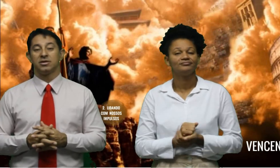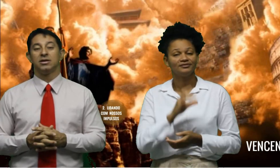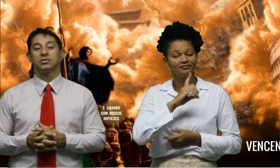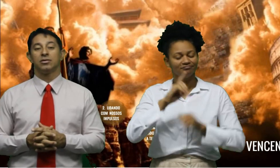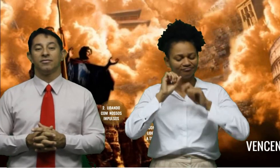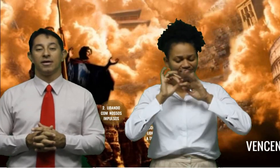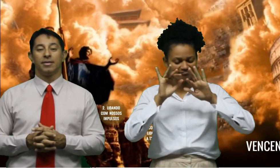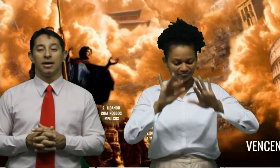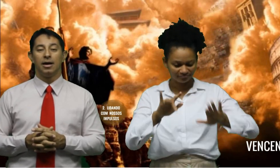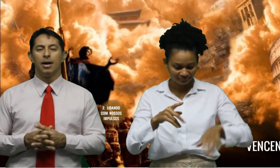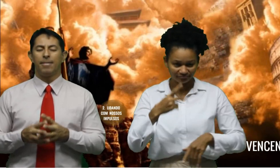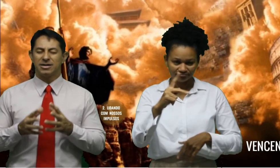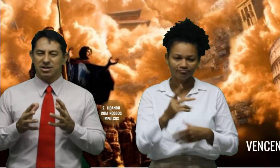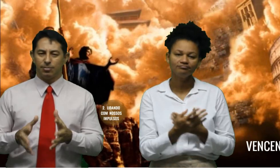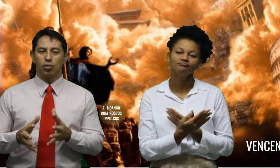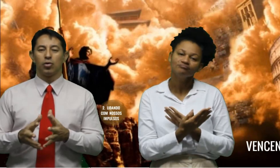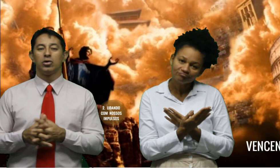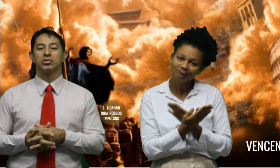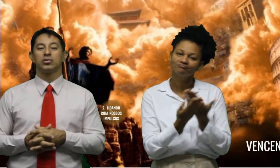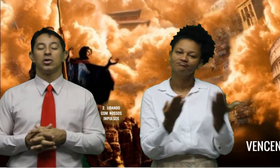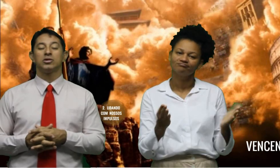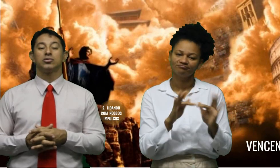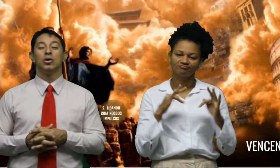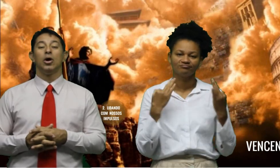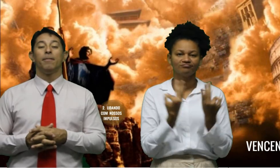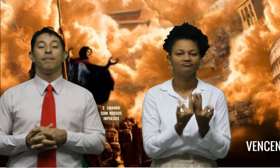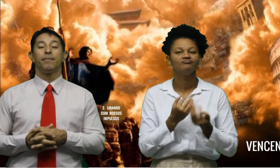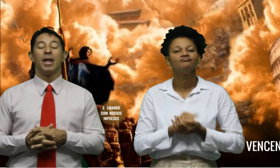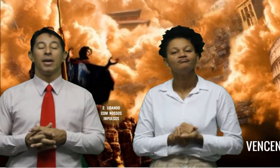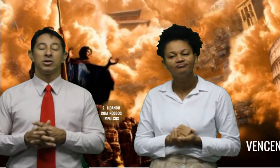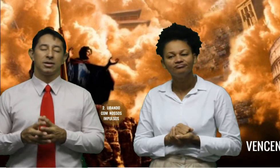abençoar você e sua família. Participe conosco